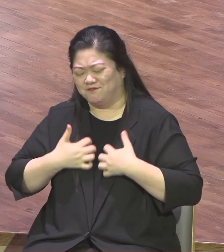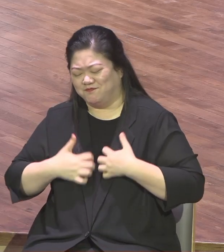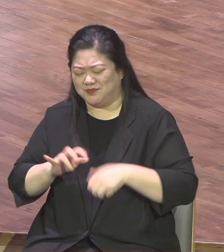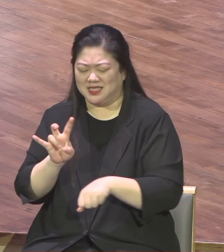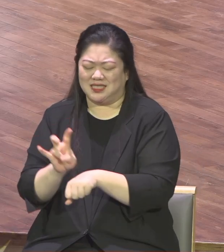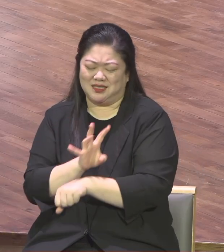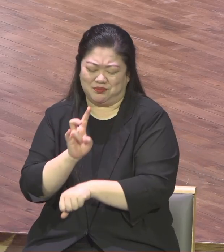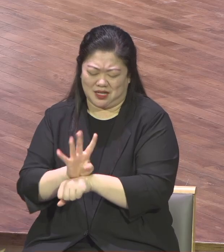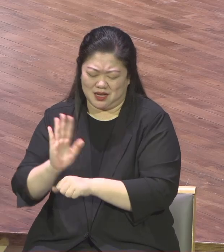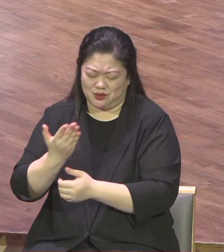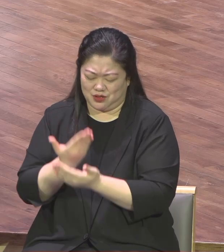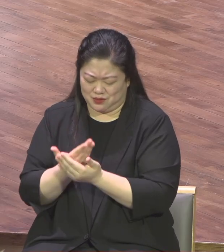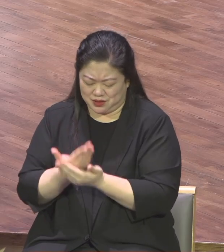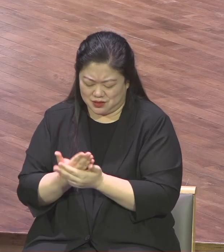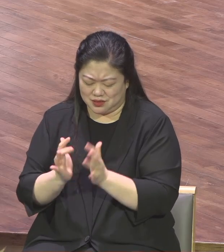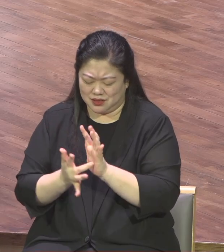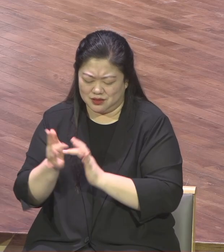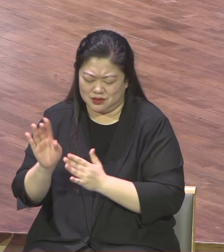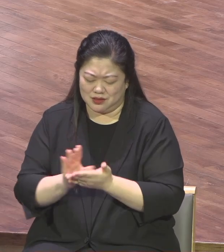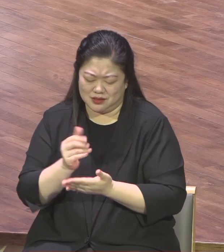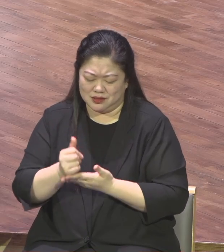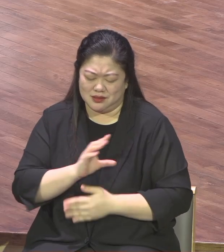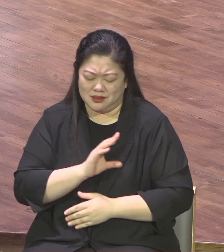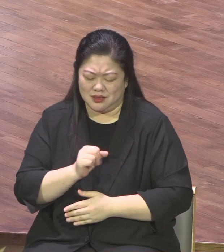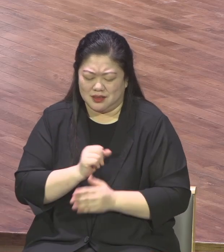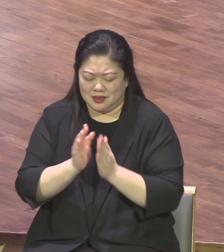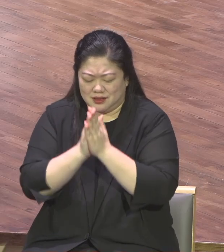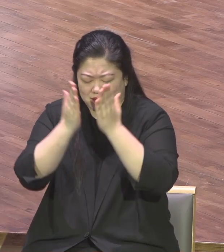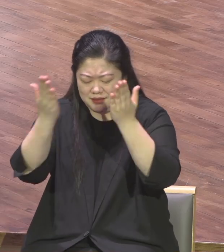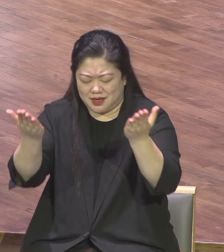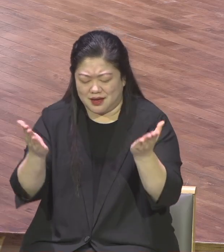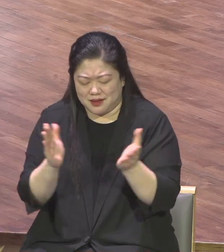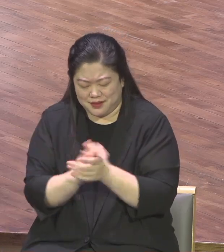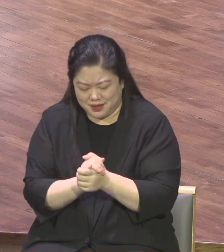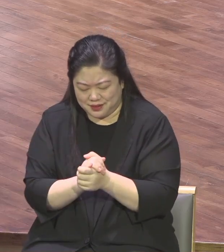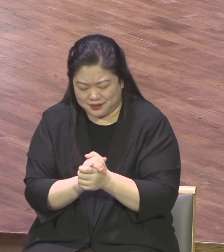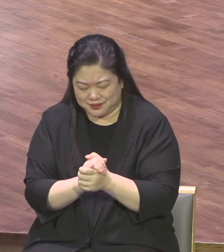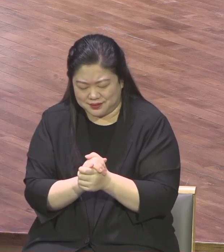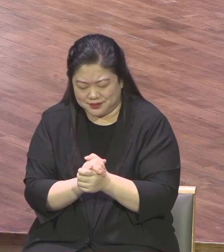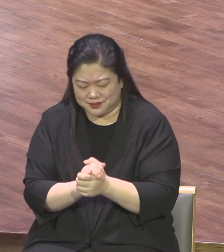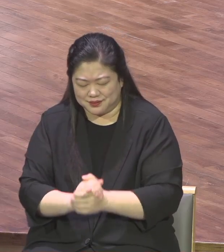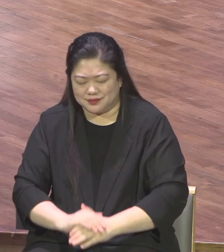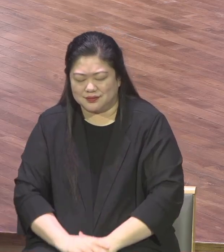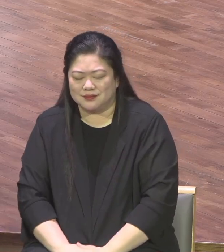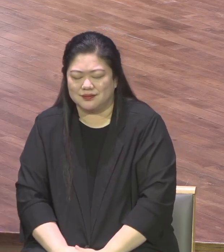하여 주옵소서. 예수 이름 받들어 기도합니다. 아멘.